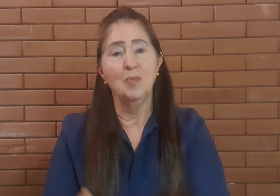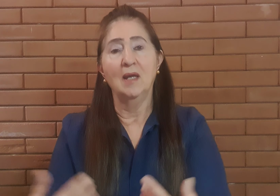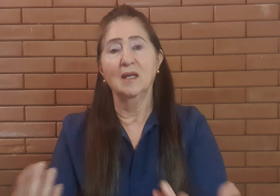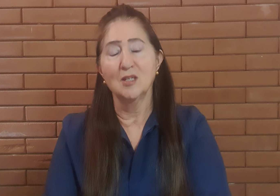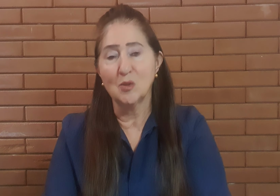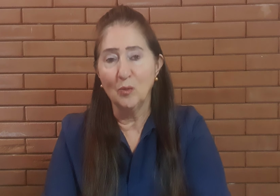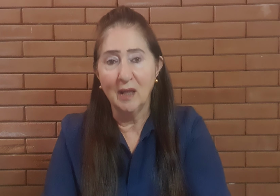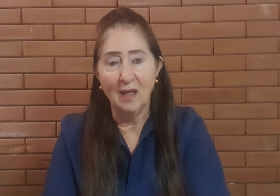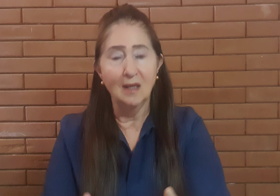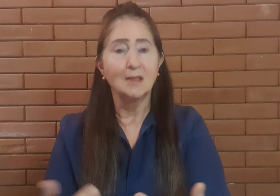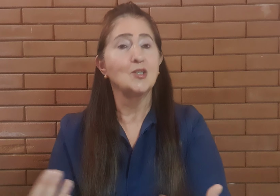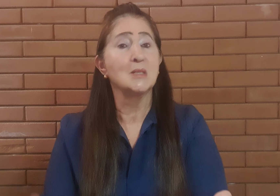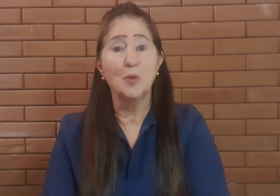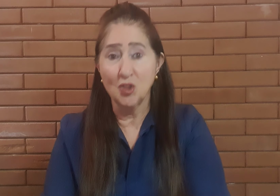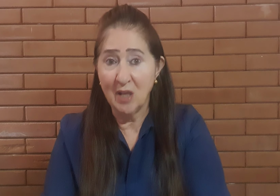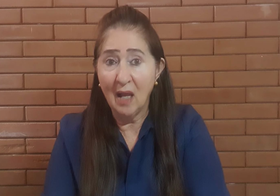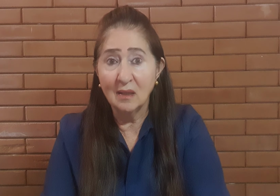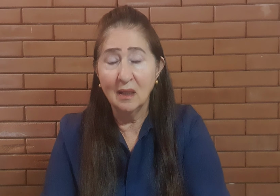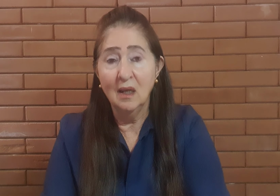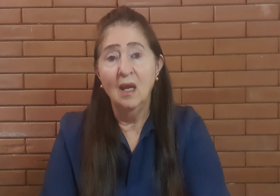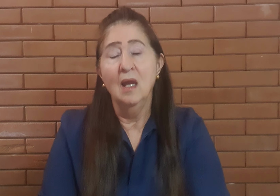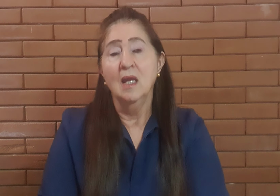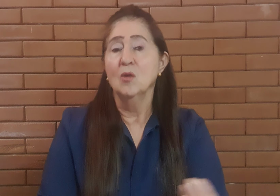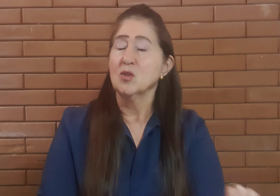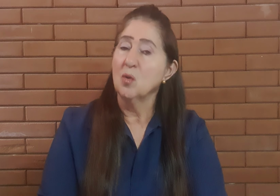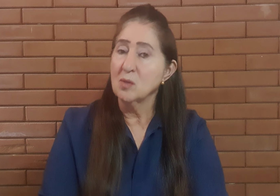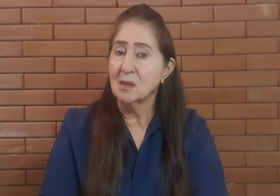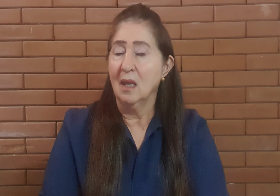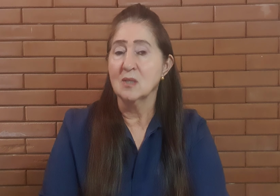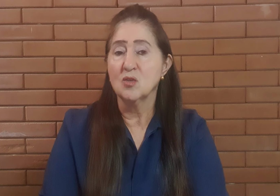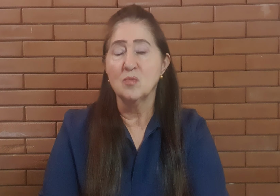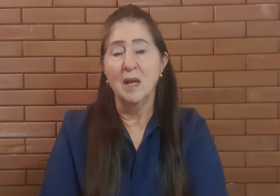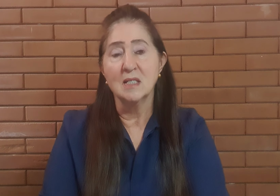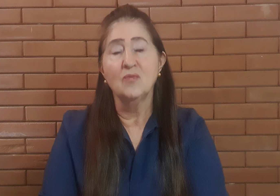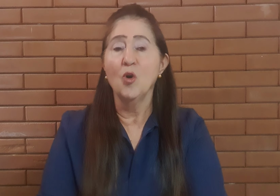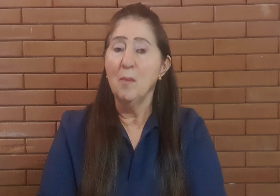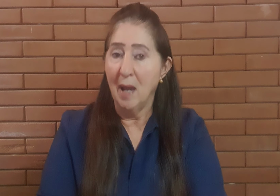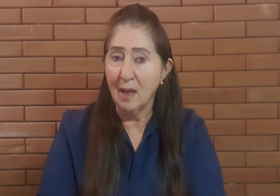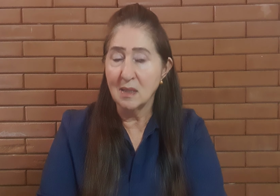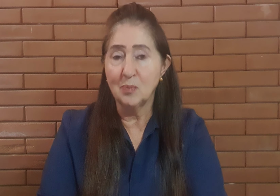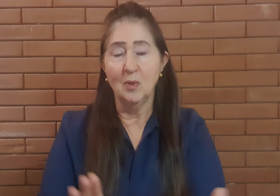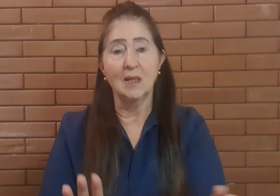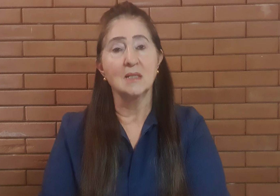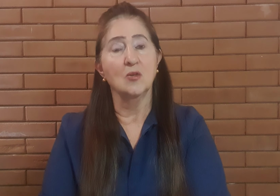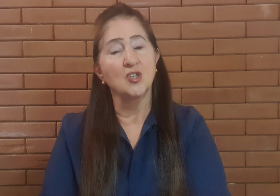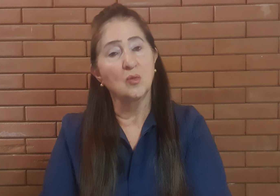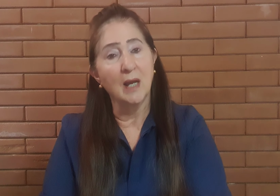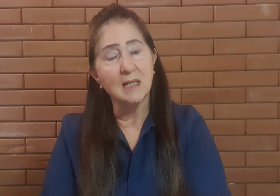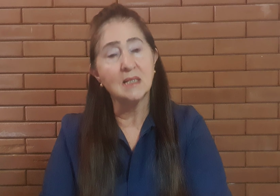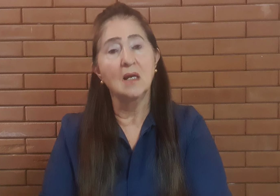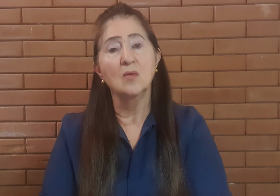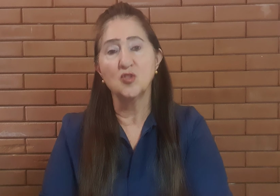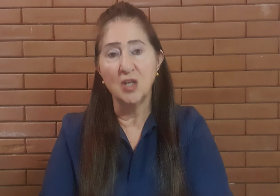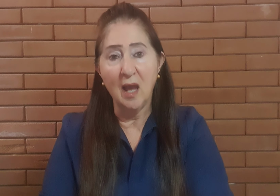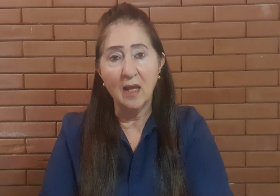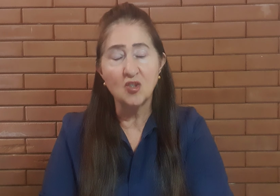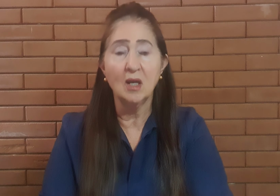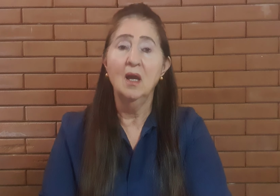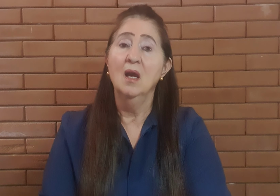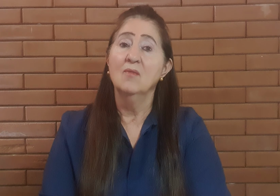maneira descontraída, despojada, e nos contextos mais formais, por uma questão de educação, de ética, vão